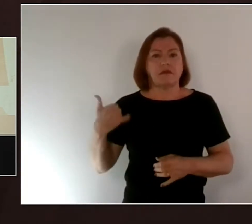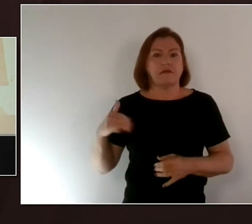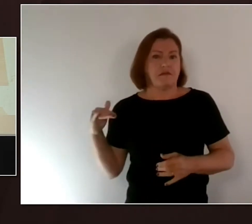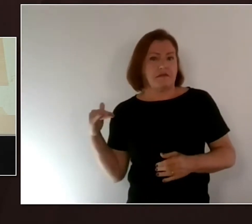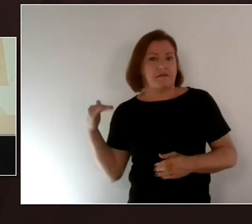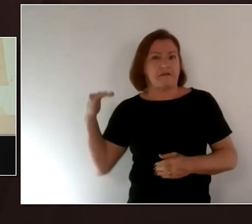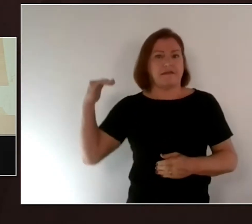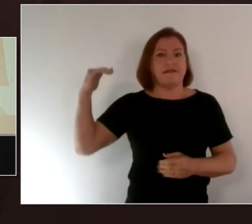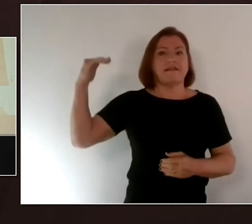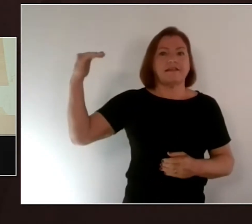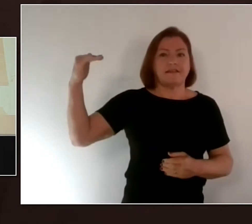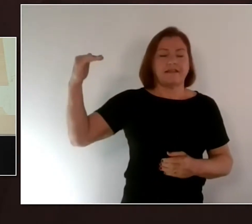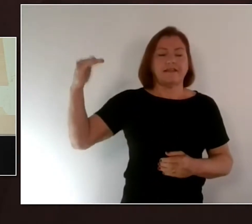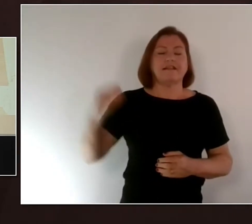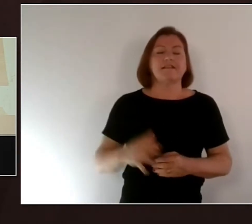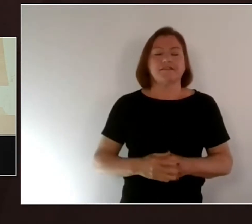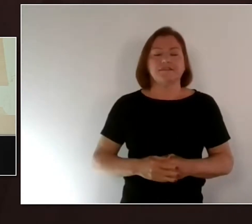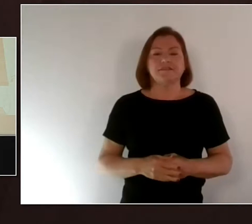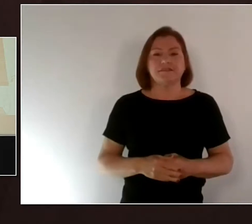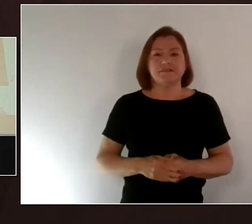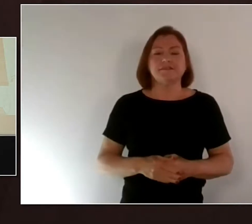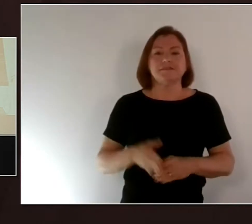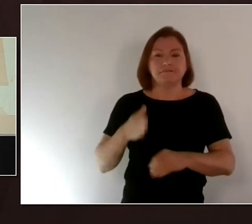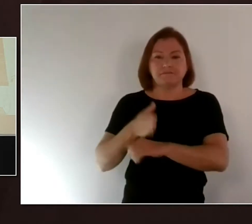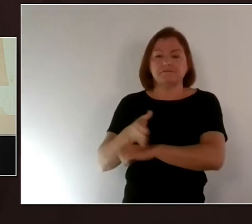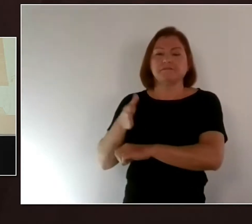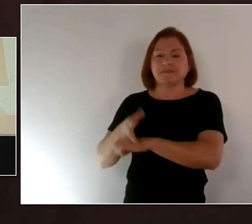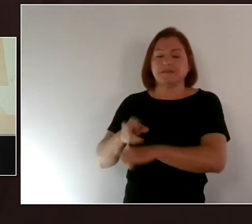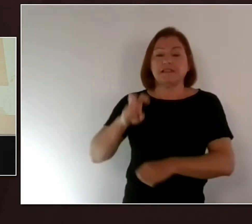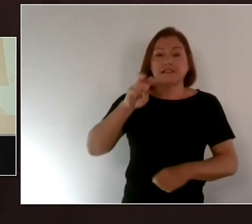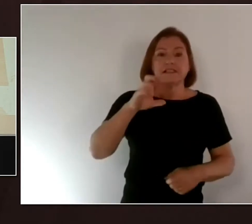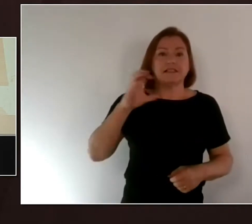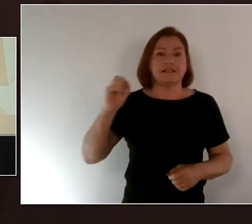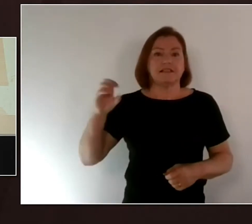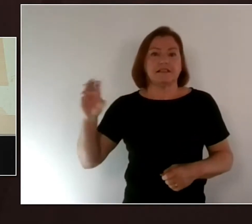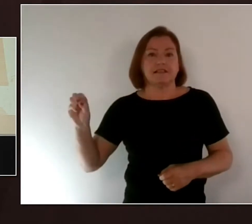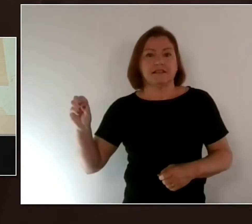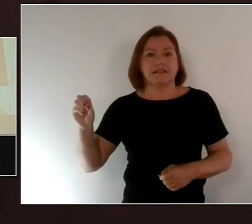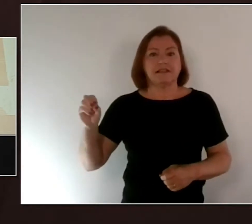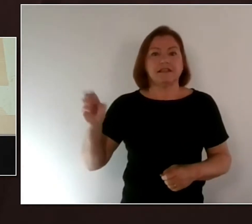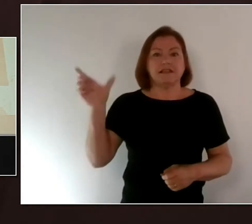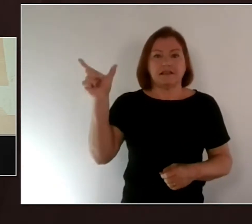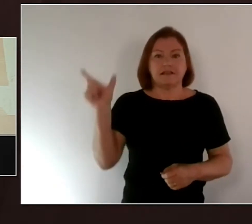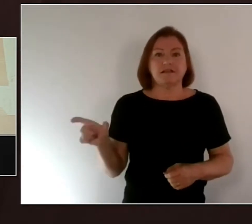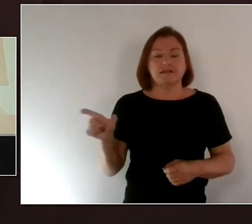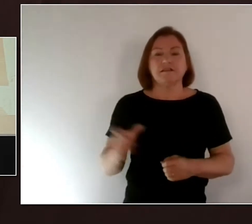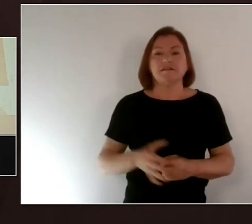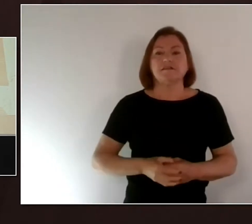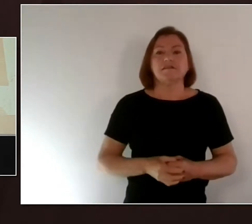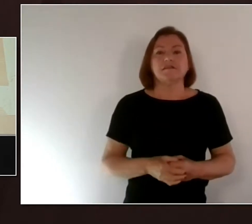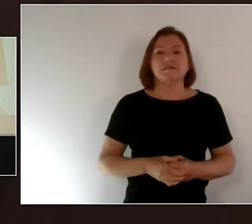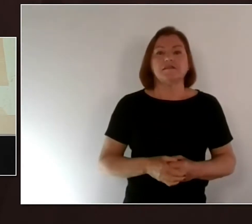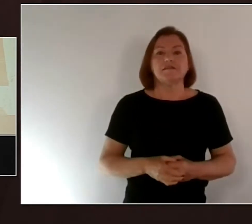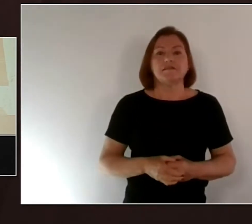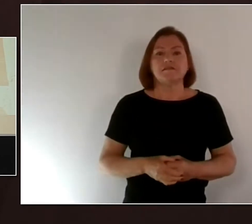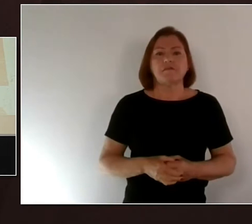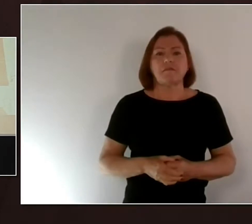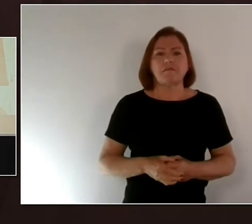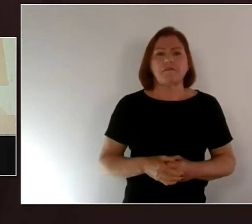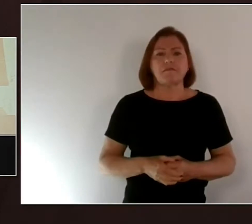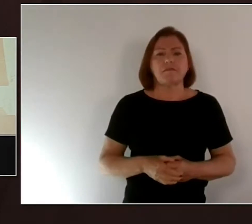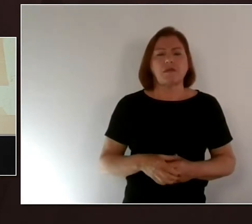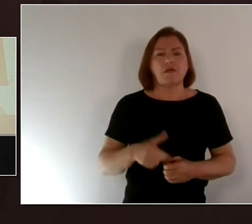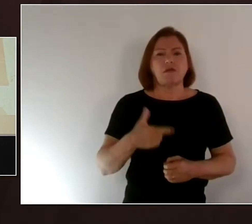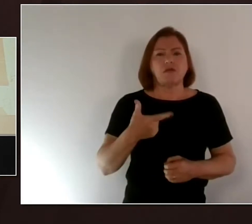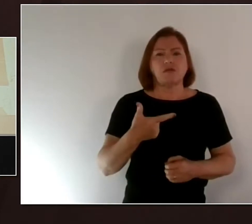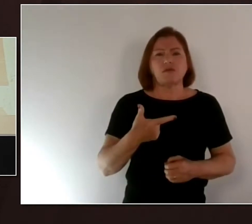também participaram com 500 pessoas. Então, só aí nós já temos mais de 2.000 pessoas,